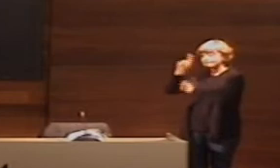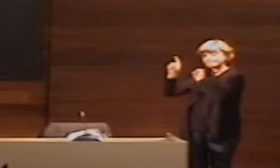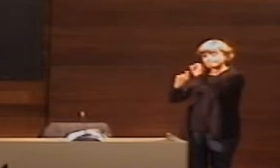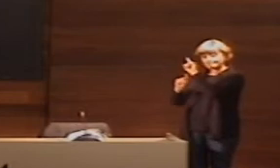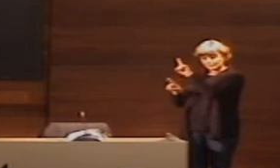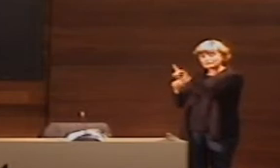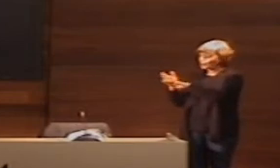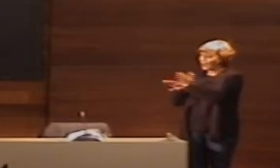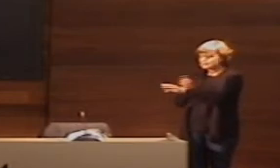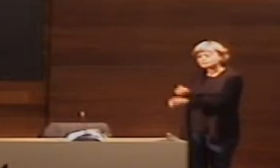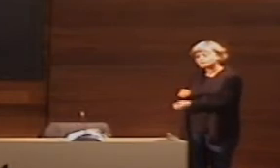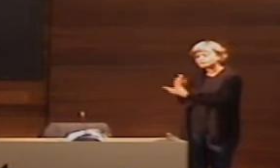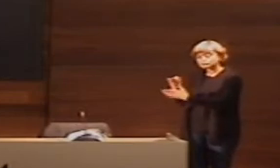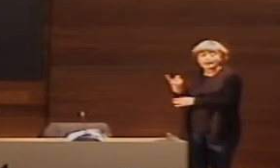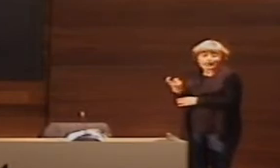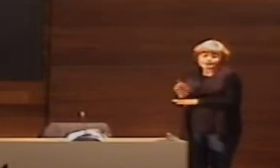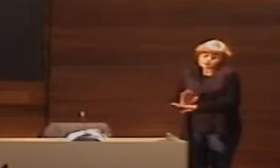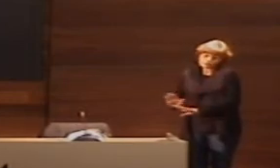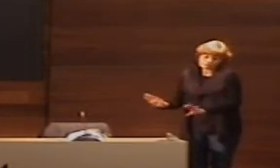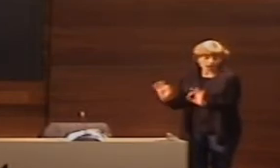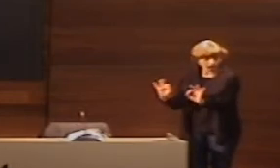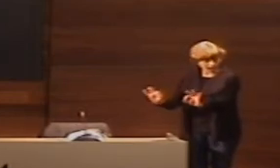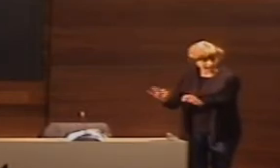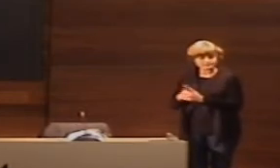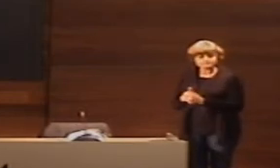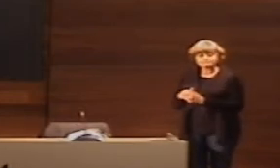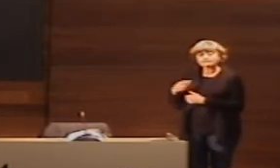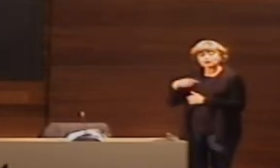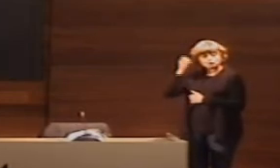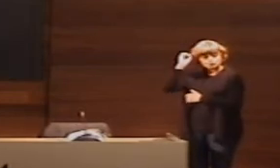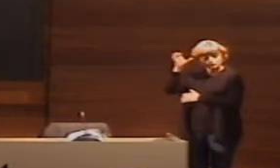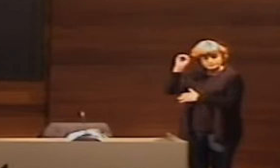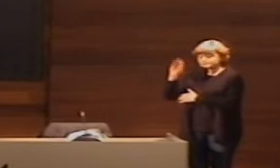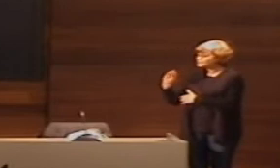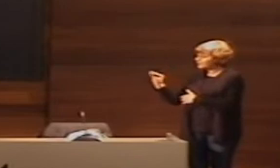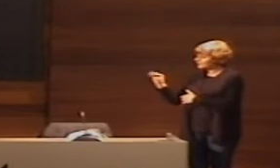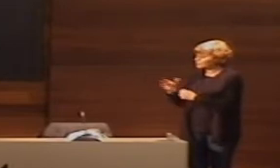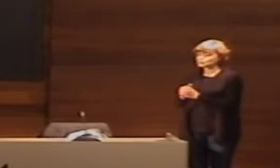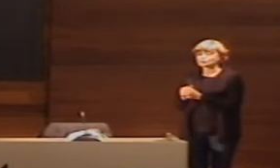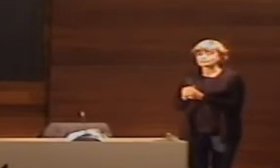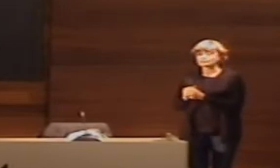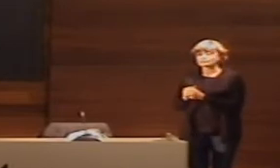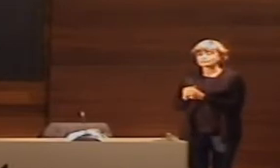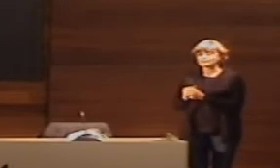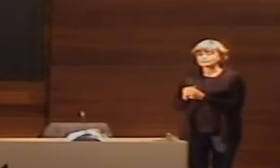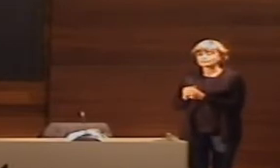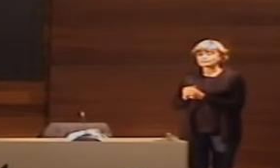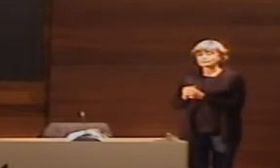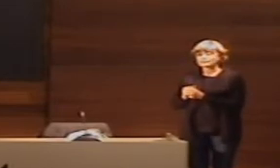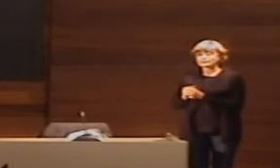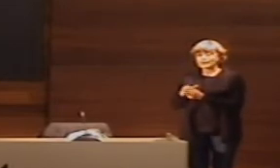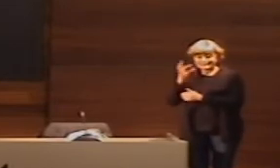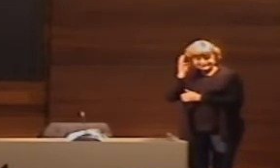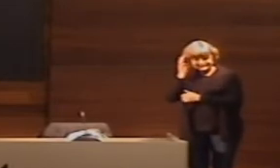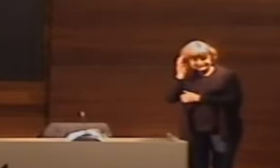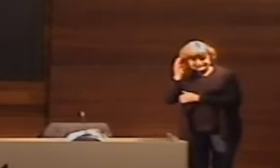quería hacer ese comentario porque me ha dolido mucho. Quería preguntarle a Ignacio, la última ponente ha comentado pues, las